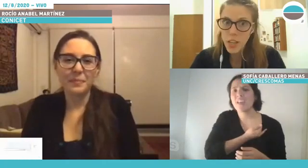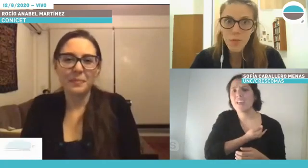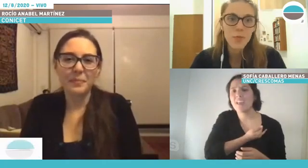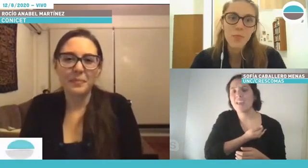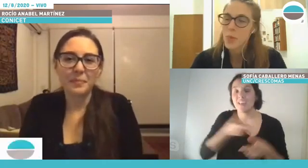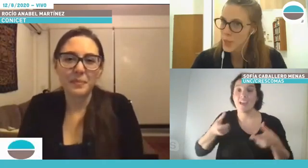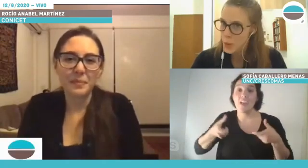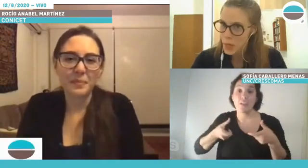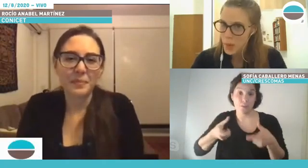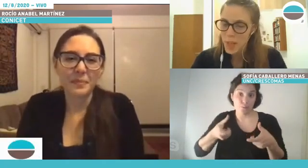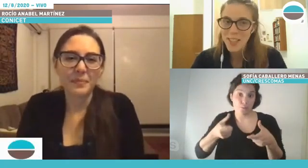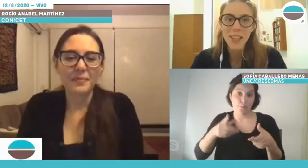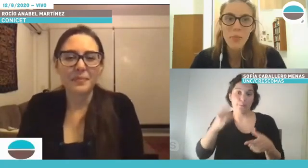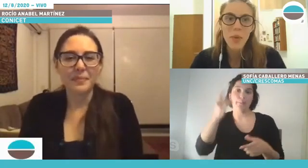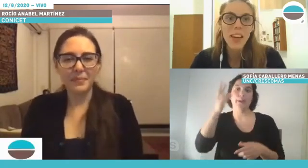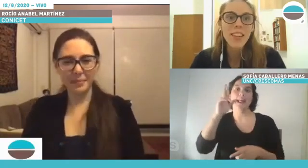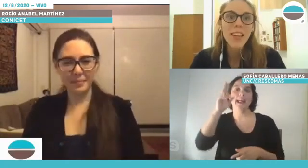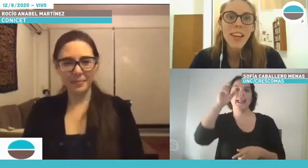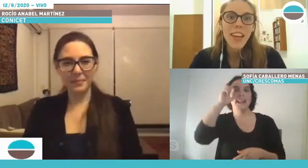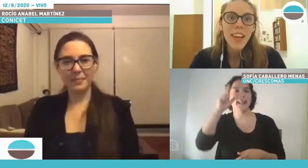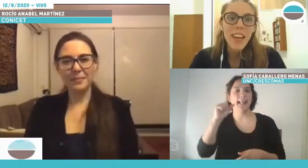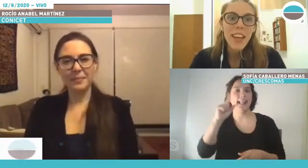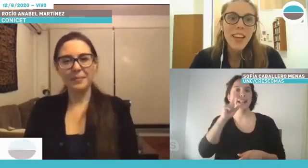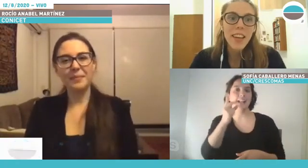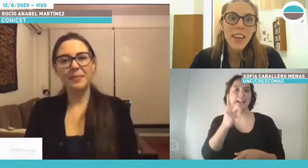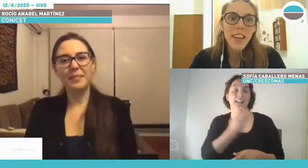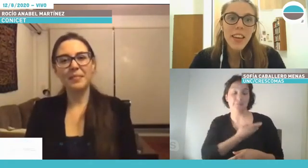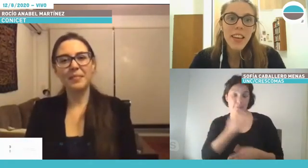de Relief. Pueden suscribirse también.